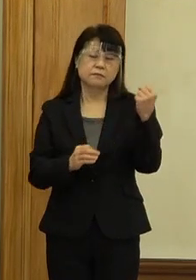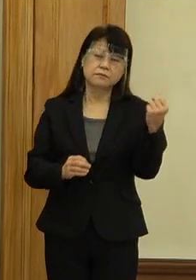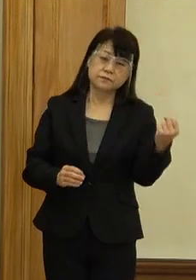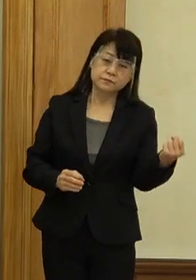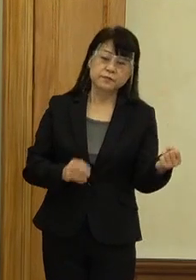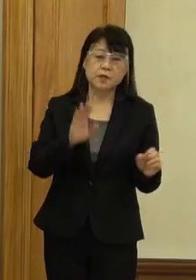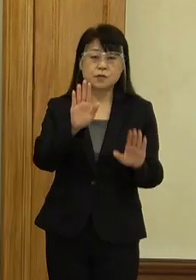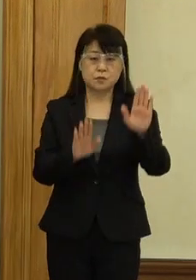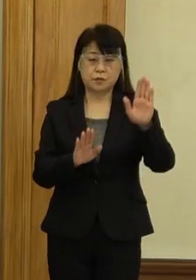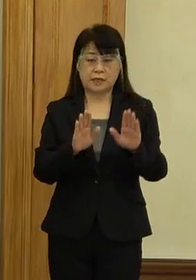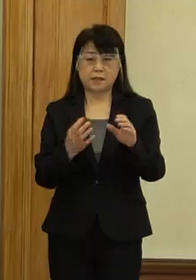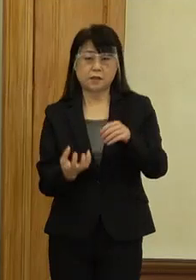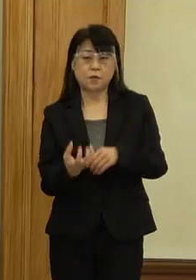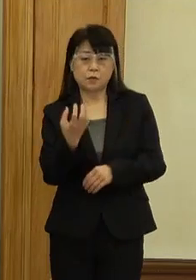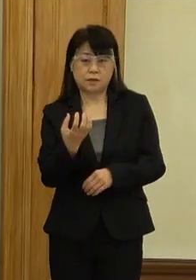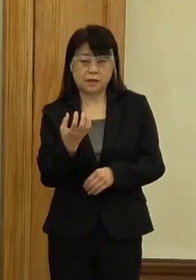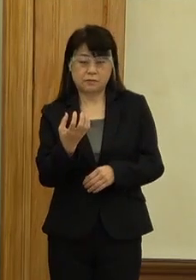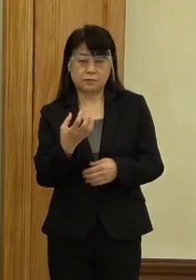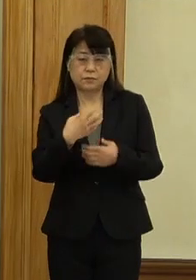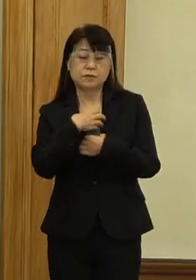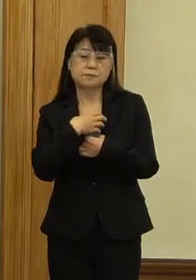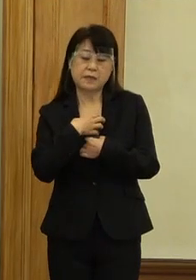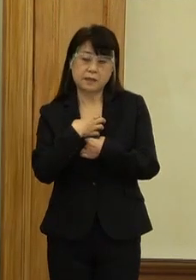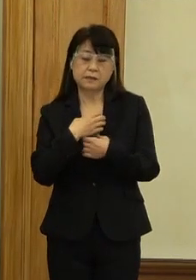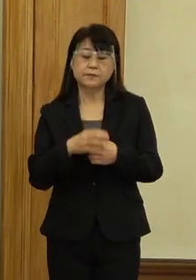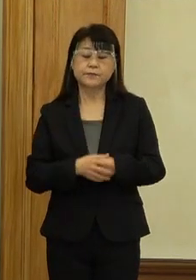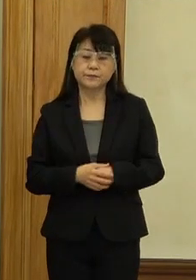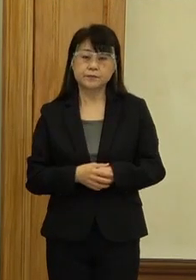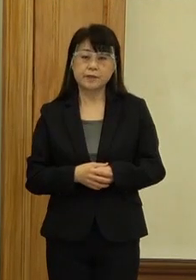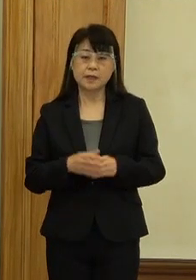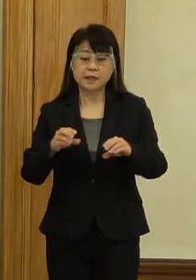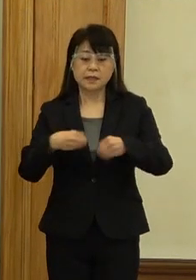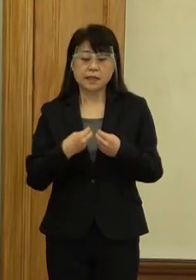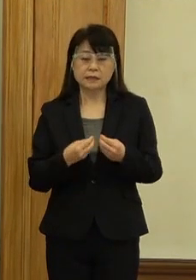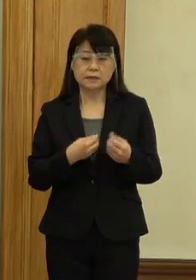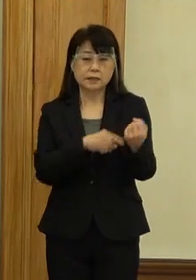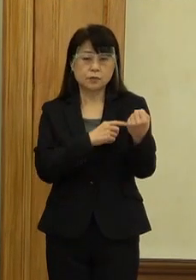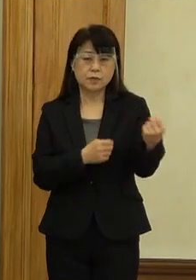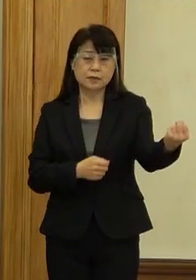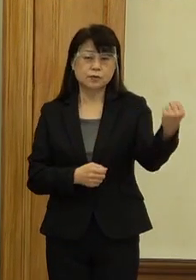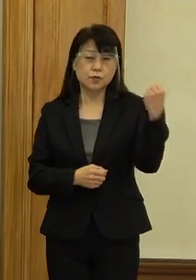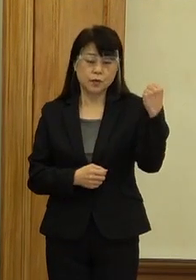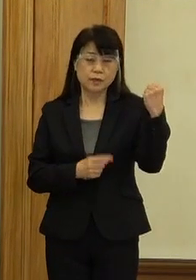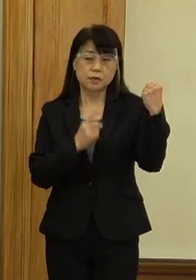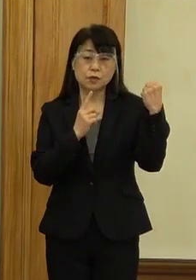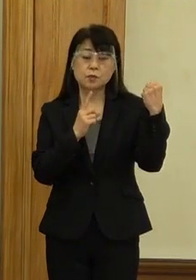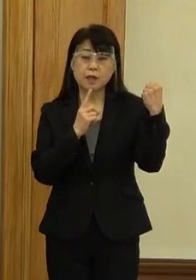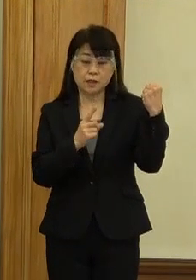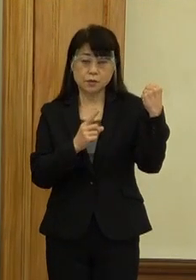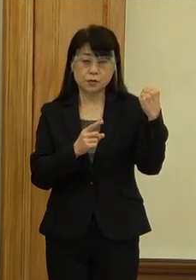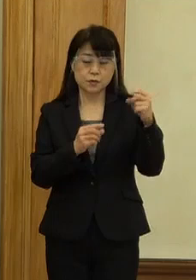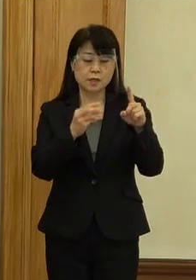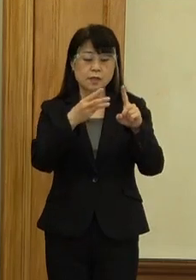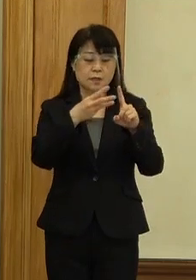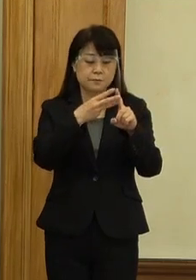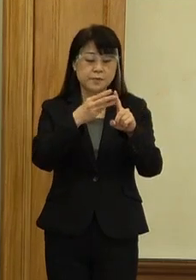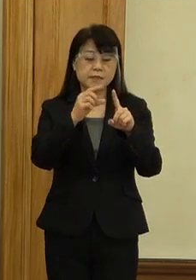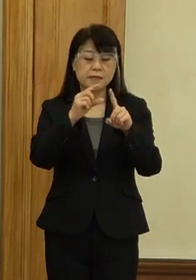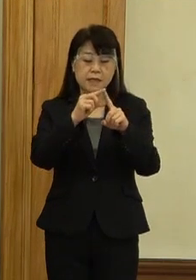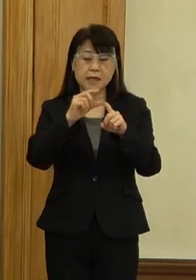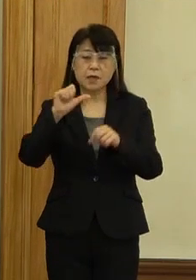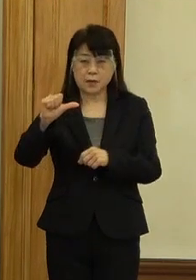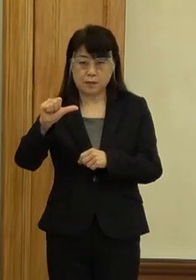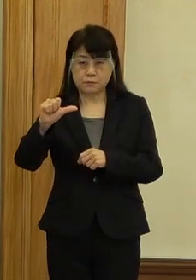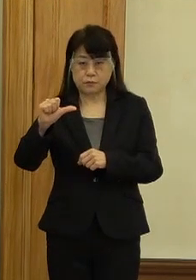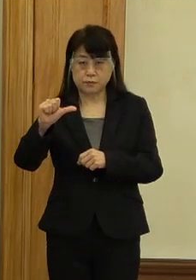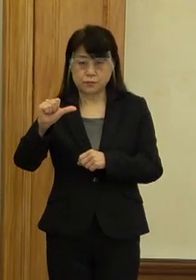減弱が起きていると考えられることです。またより感染力が強いとされております BA.5 系統などへ